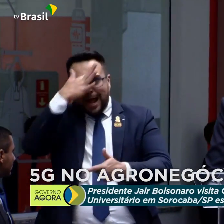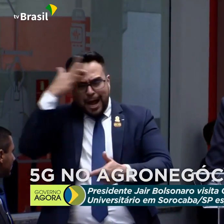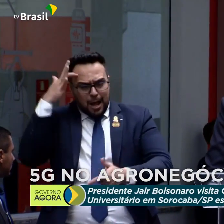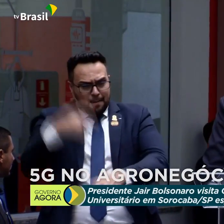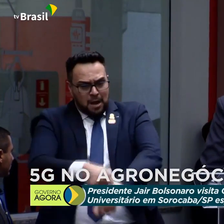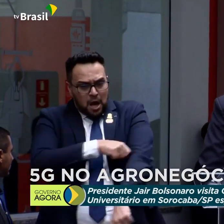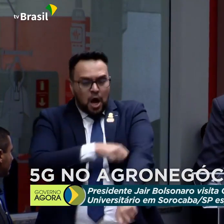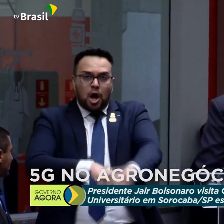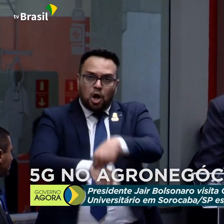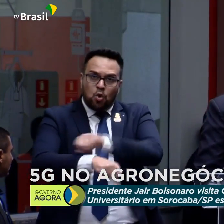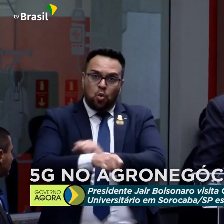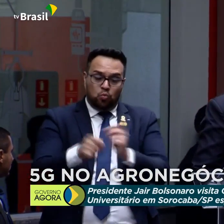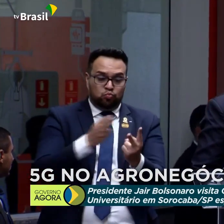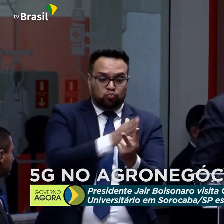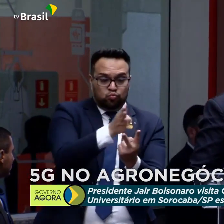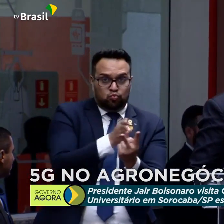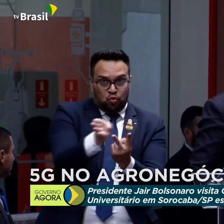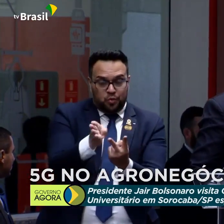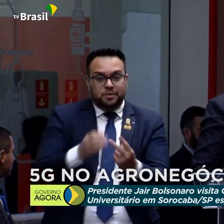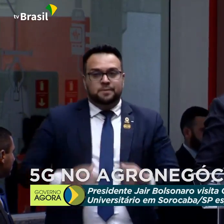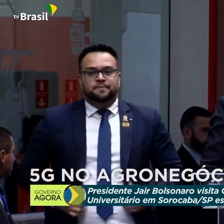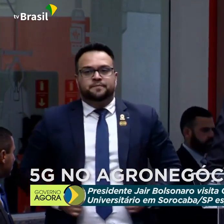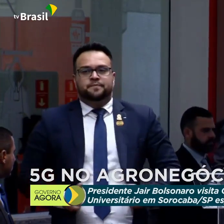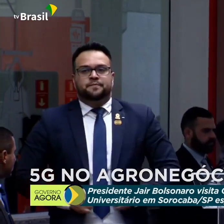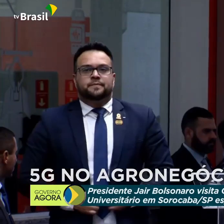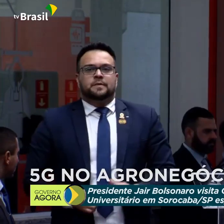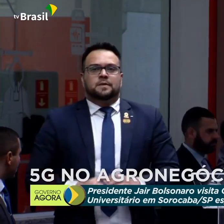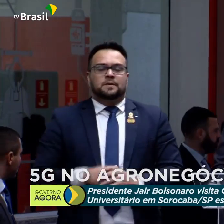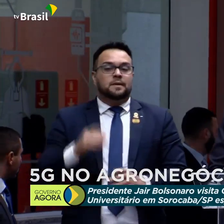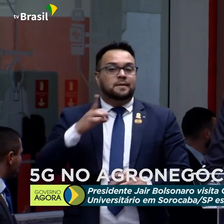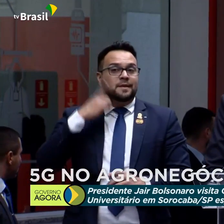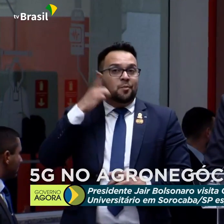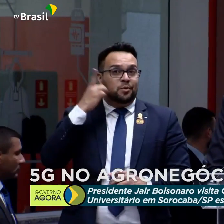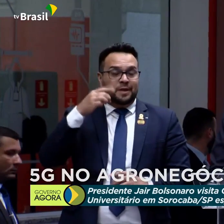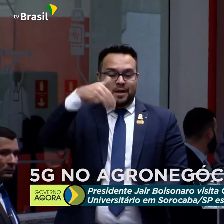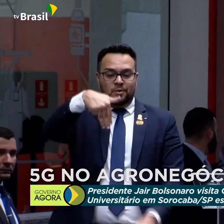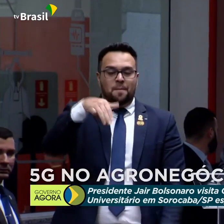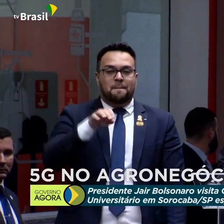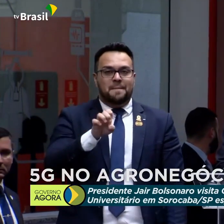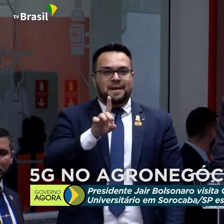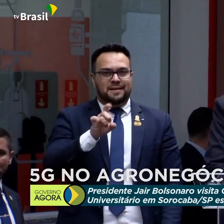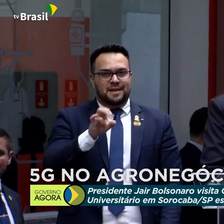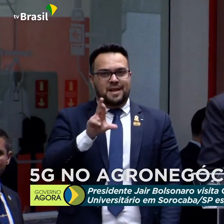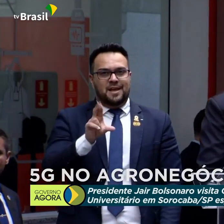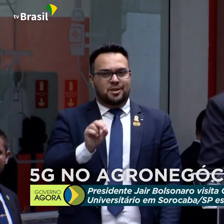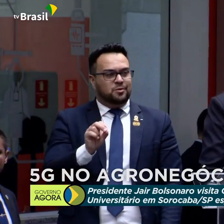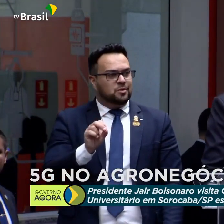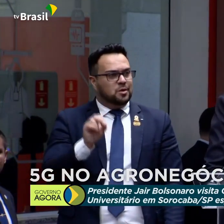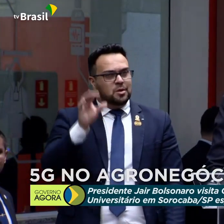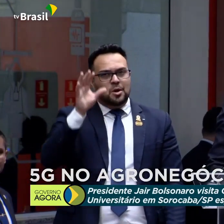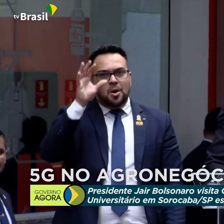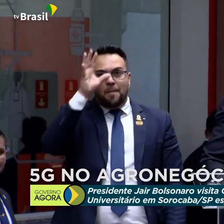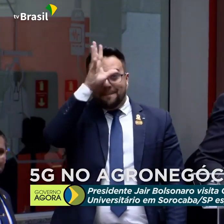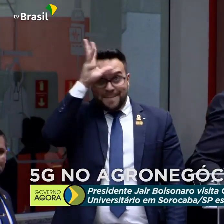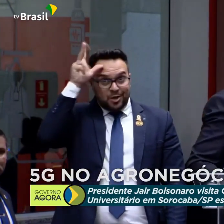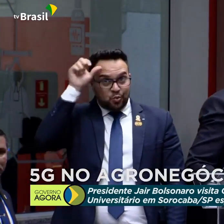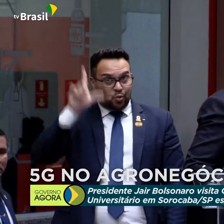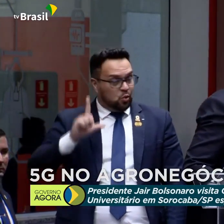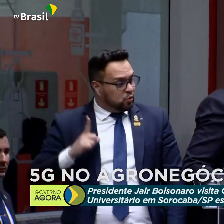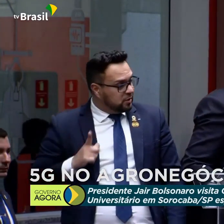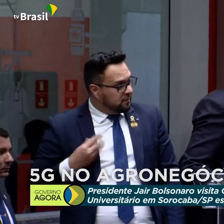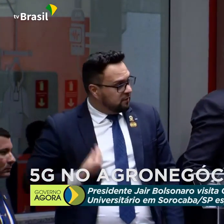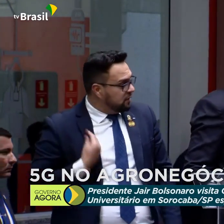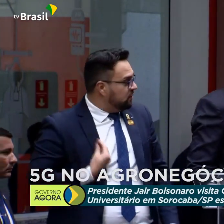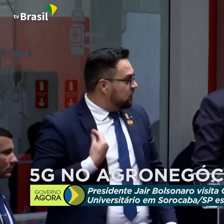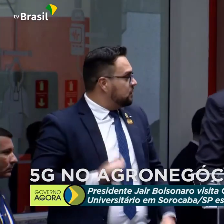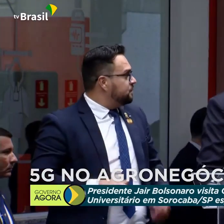nestas questões. Estava agora há pouco aqui o deputado Medeiros, de Mato Grosso. Você está presente ainda? Fala, Medeiros,